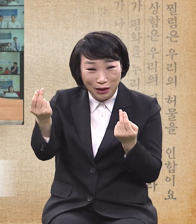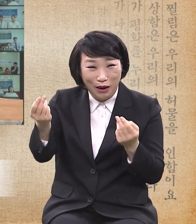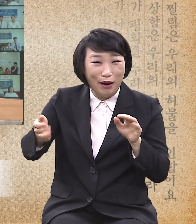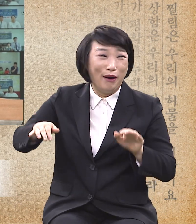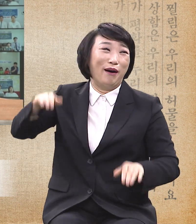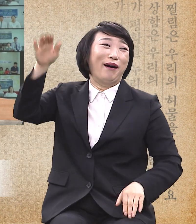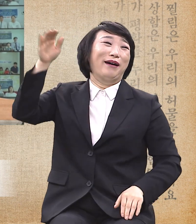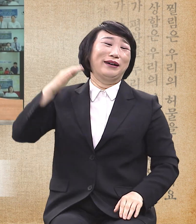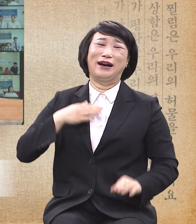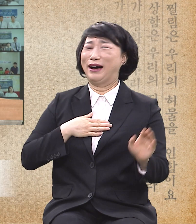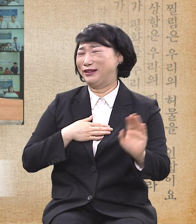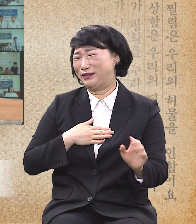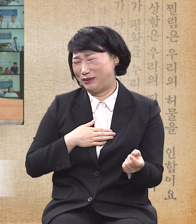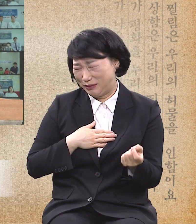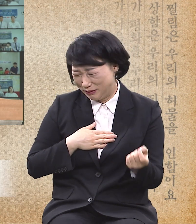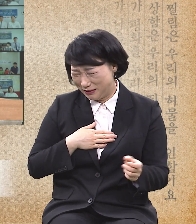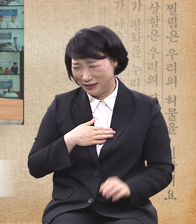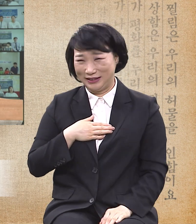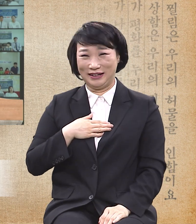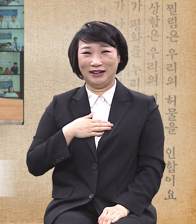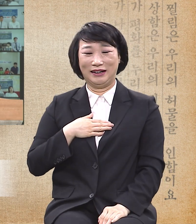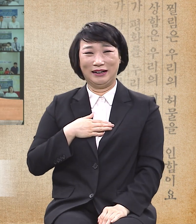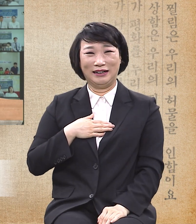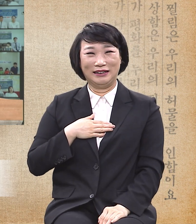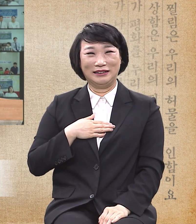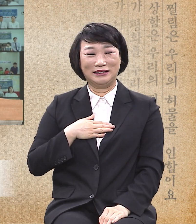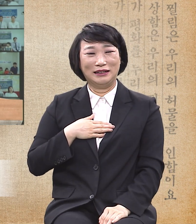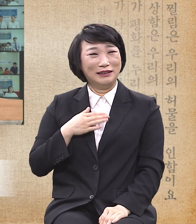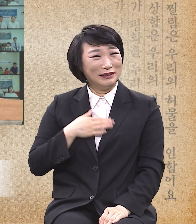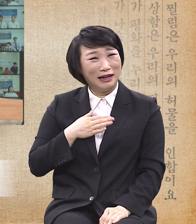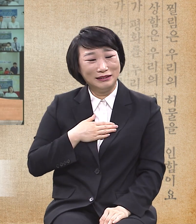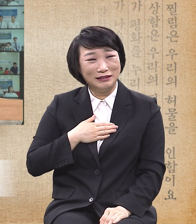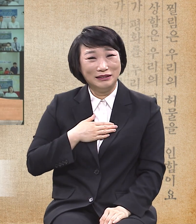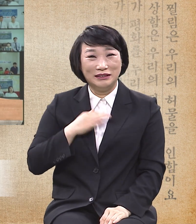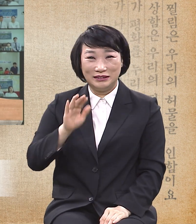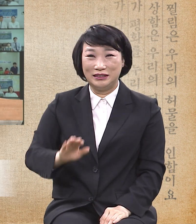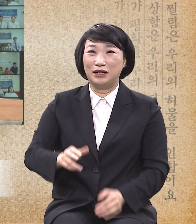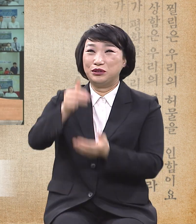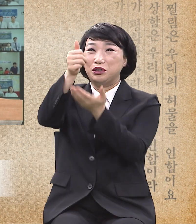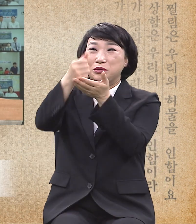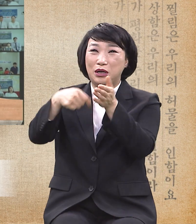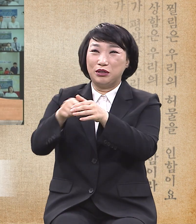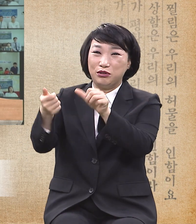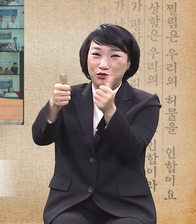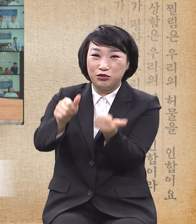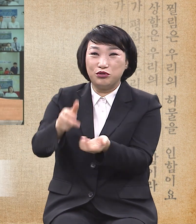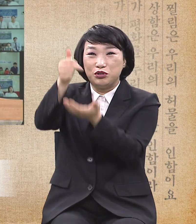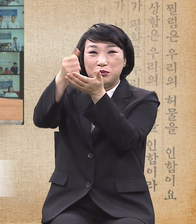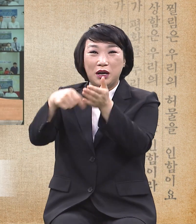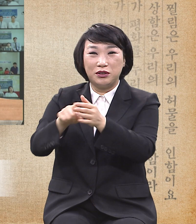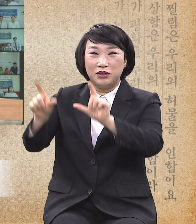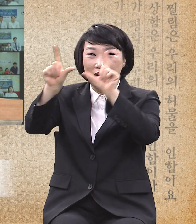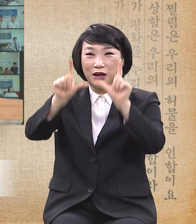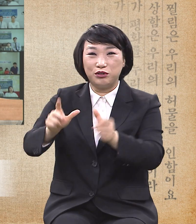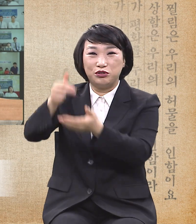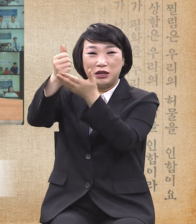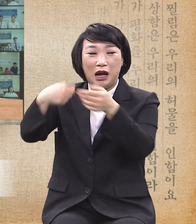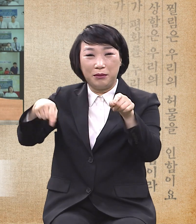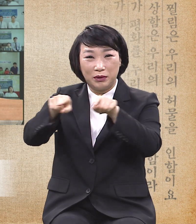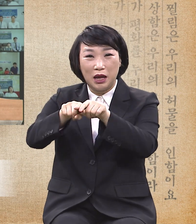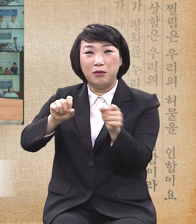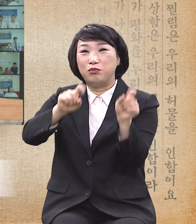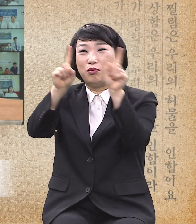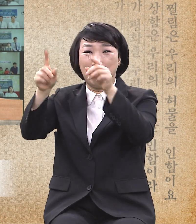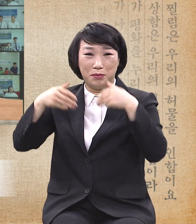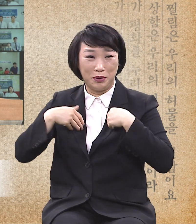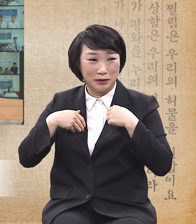비교하면 그건 너무 초라한 거야. 응? 나는 정말로 주를 위해 죽고 주를 위해 살고 주와 함께 부활해야 돼.